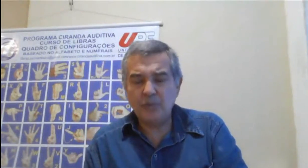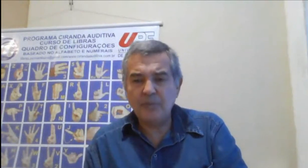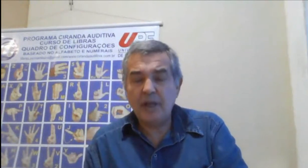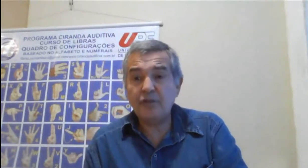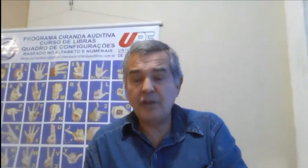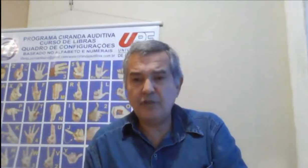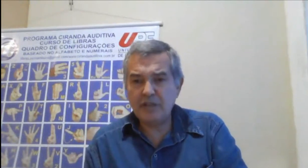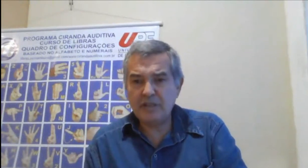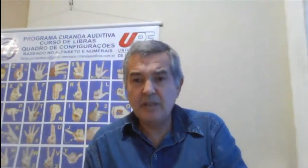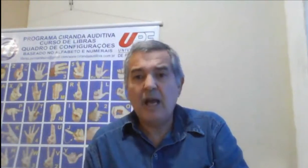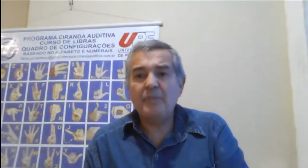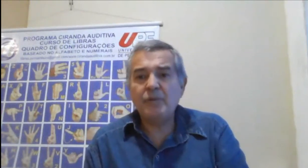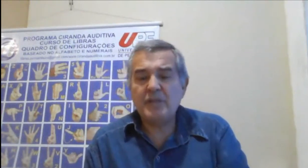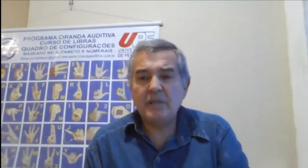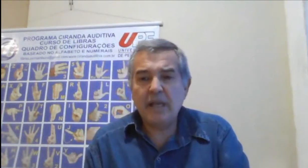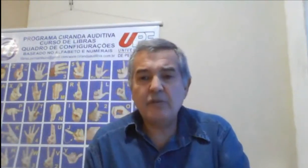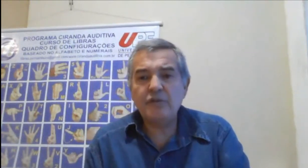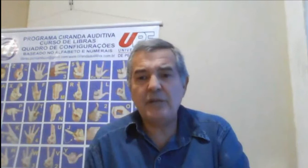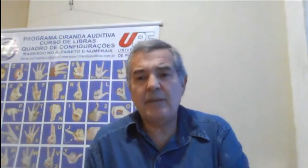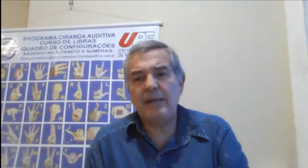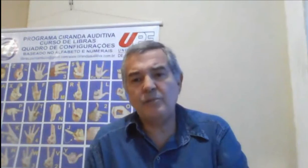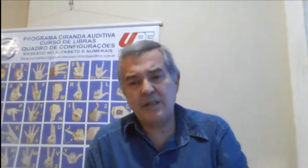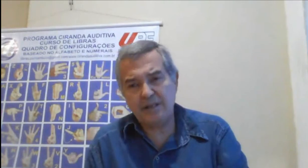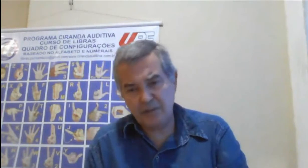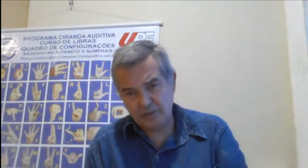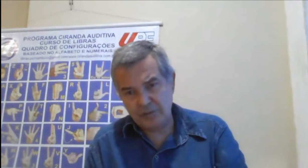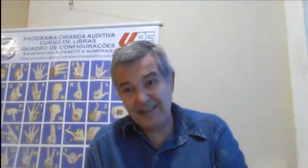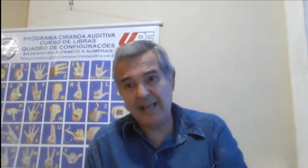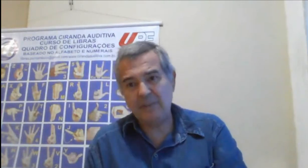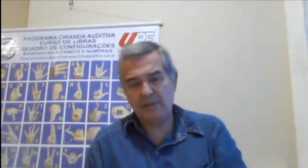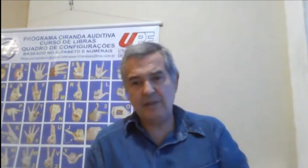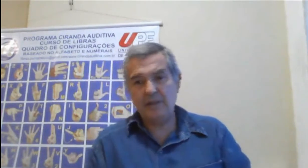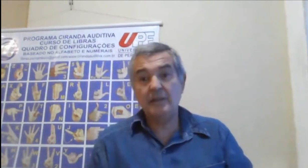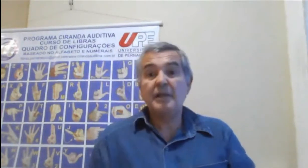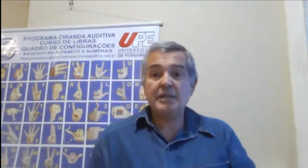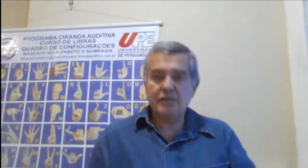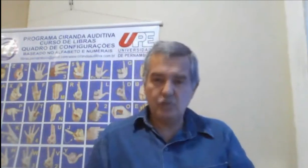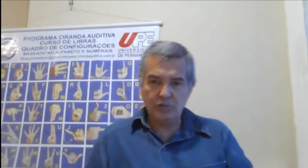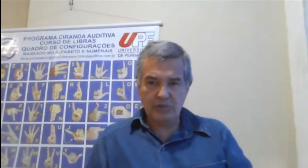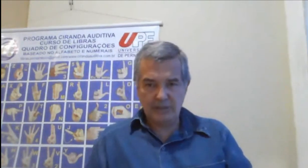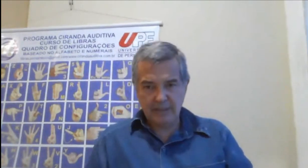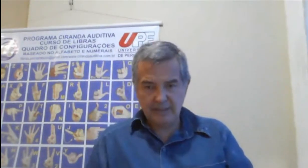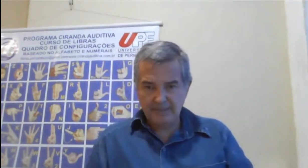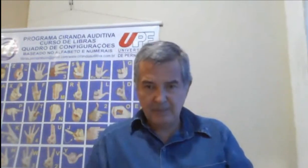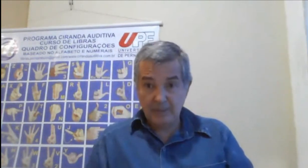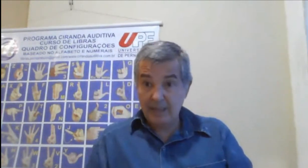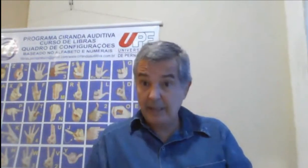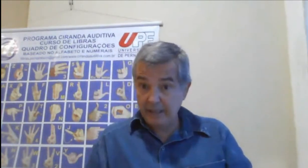Pernambuco. Aí foi que eu fiz, abri um seminário e fui trabalhar com o Zika vírus, lá em Petrolina. Tinha surdos na sala.